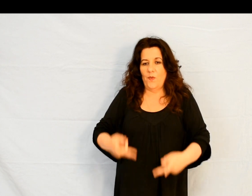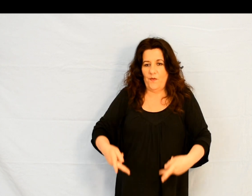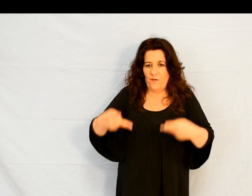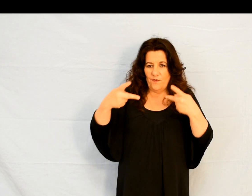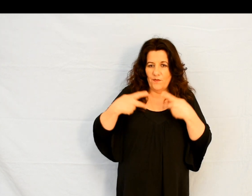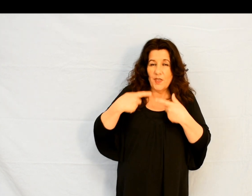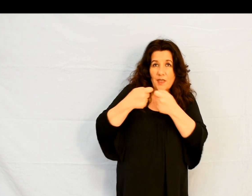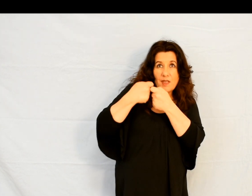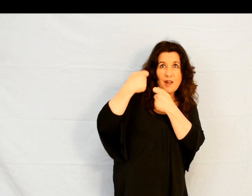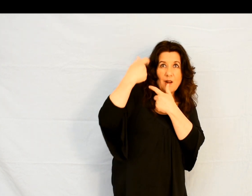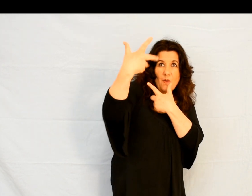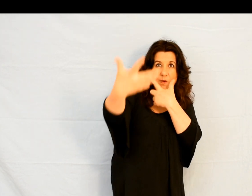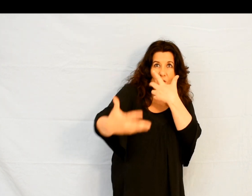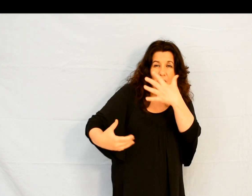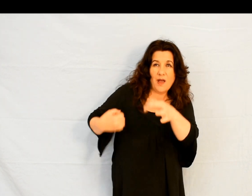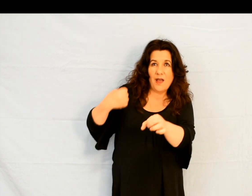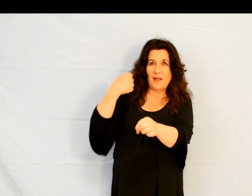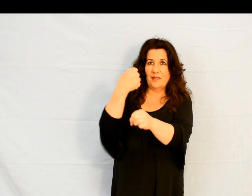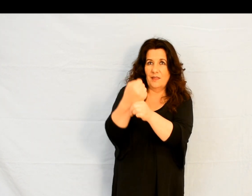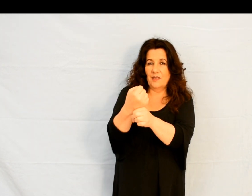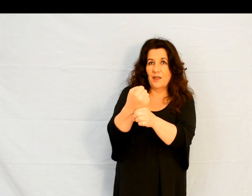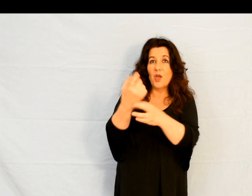la lumière des yeux et la paix.